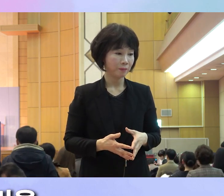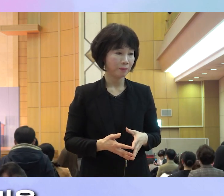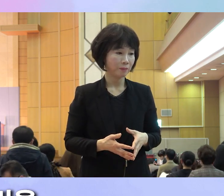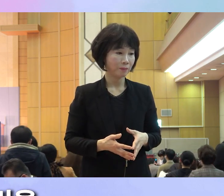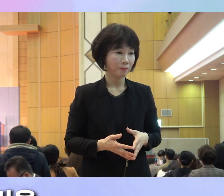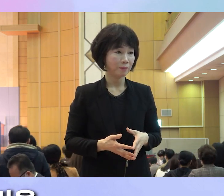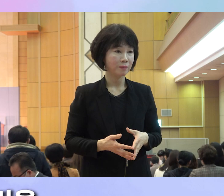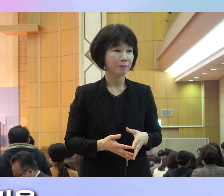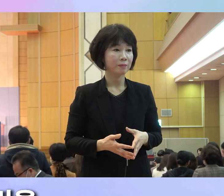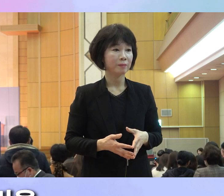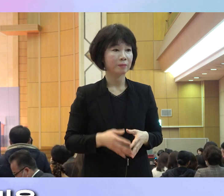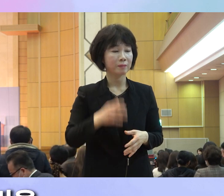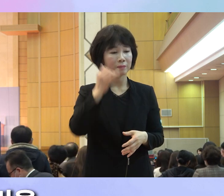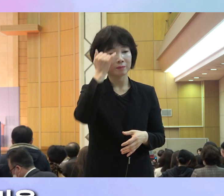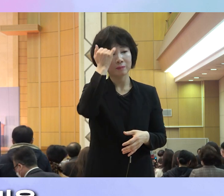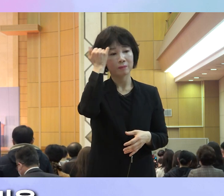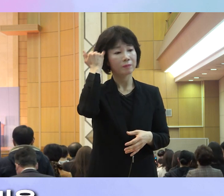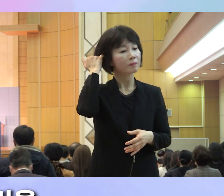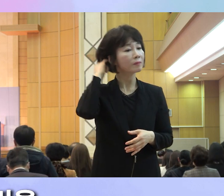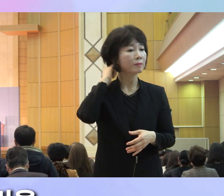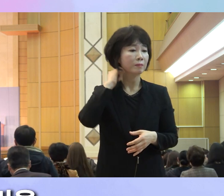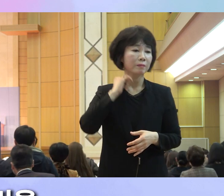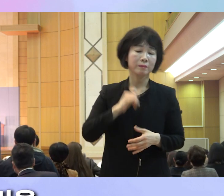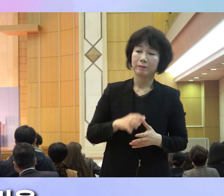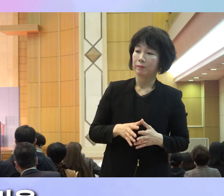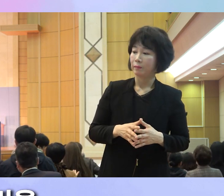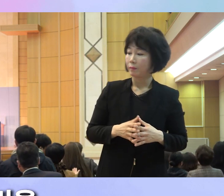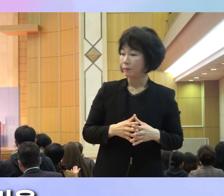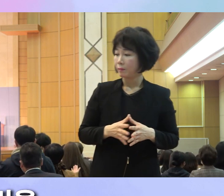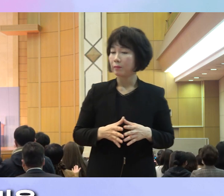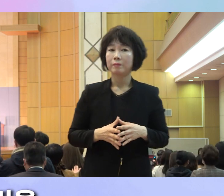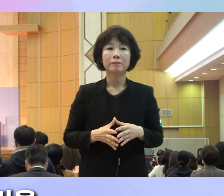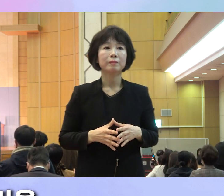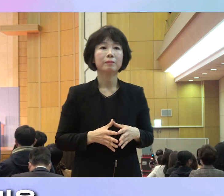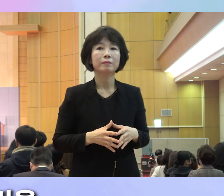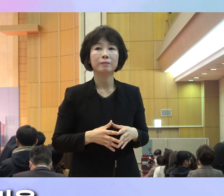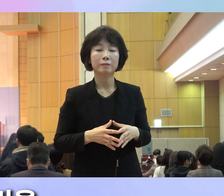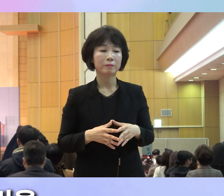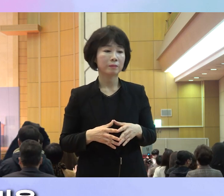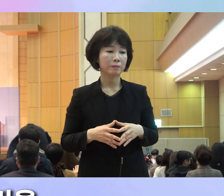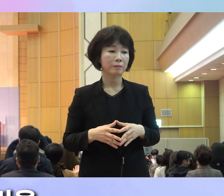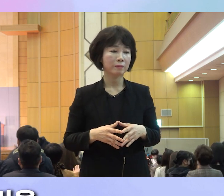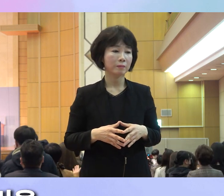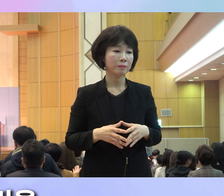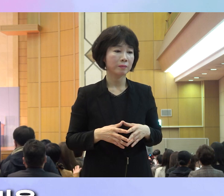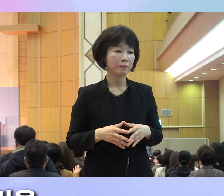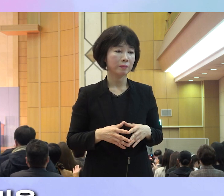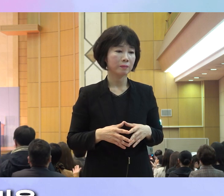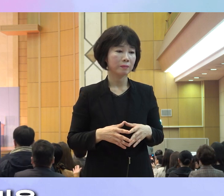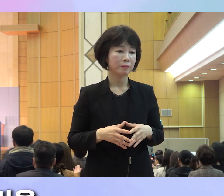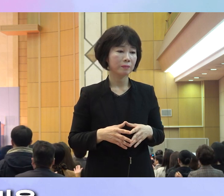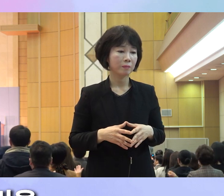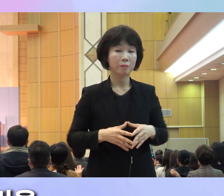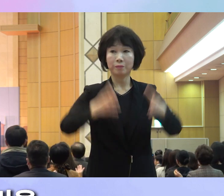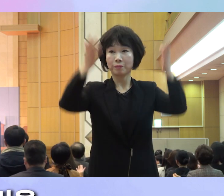드리고 축도함으로써 부활주일 예배를 마치도록 하겠습니다.